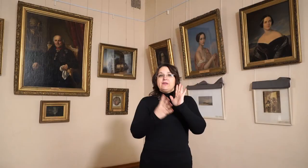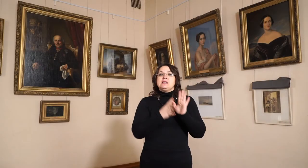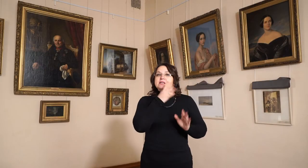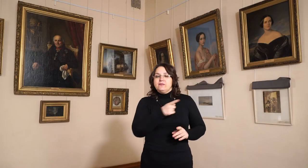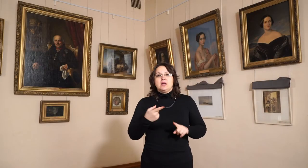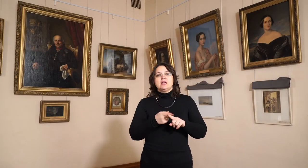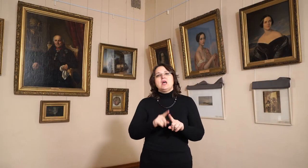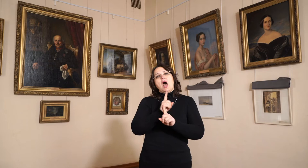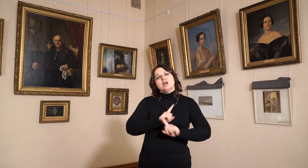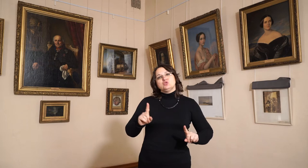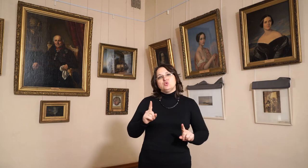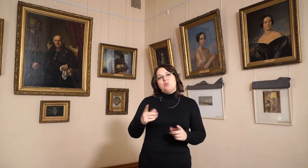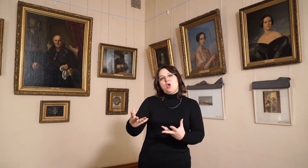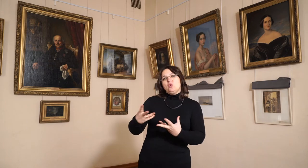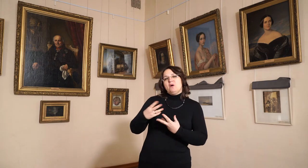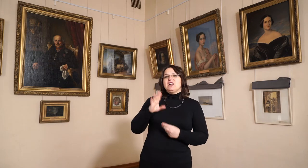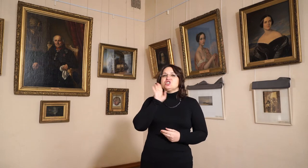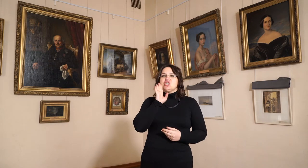XIX век – это еще особое любование женской